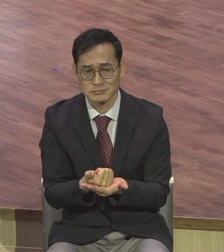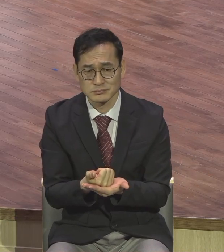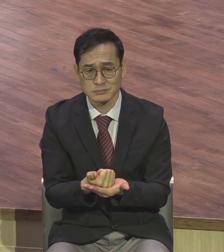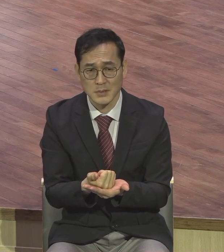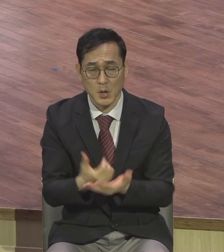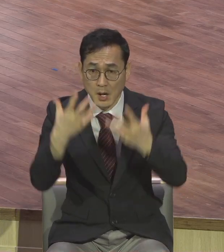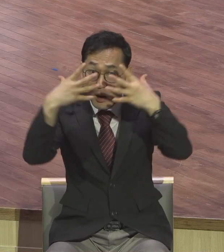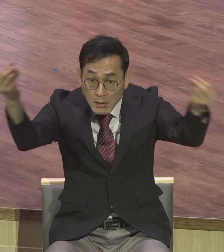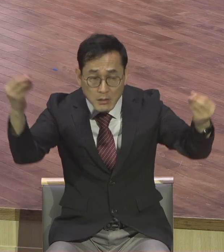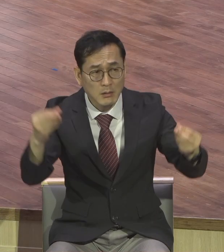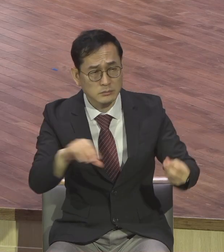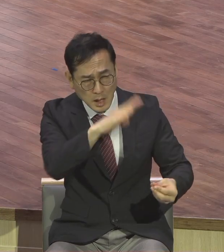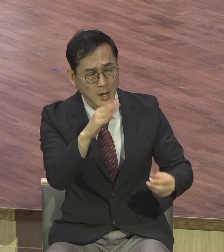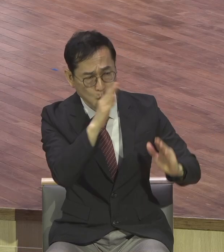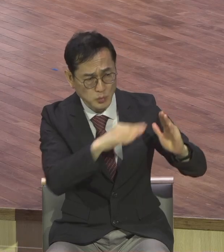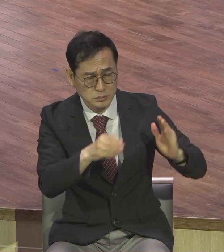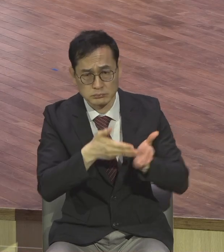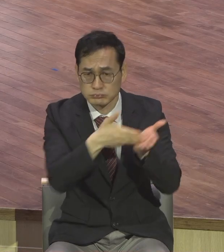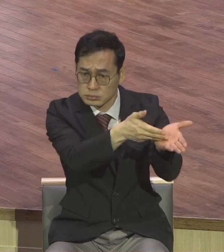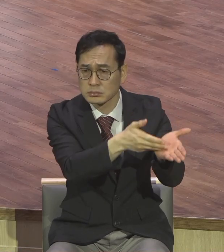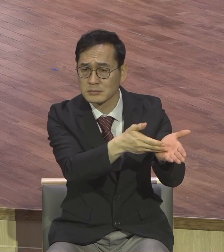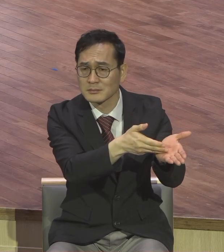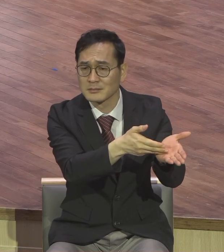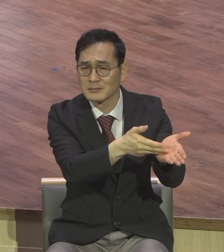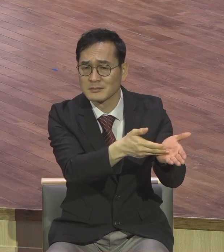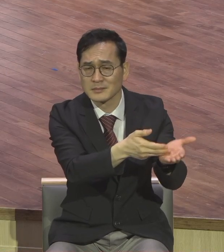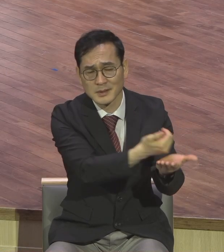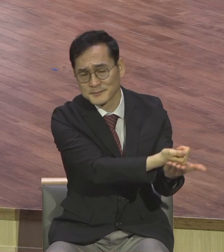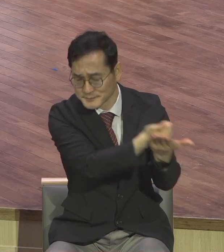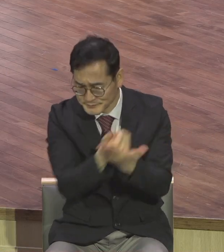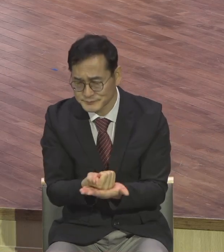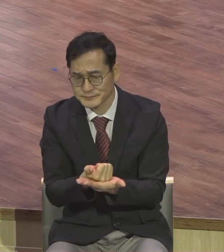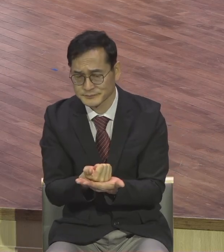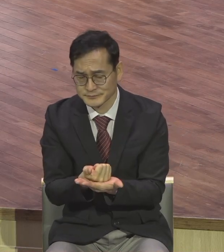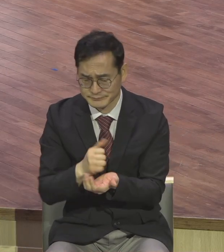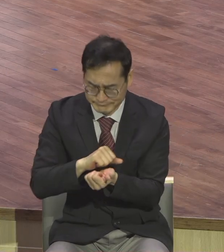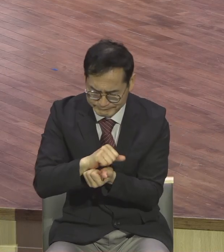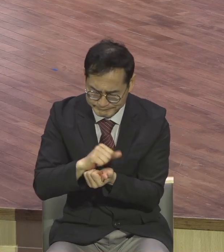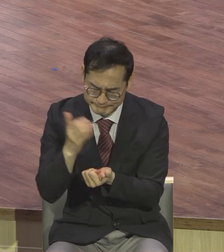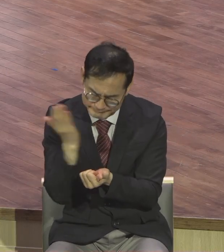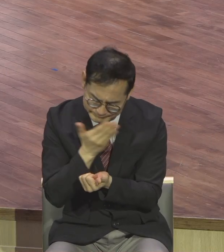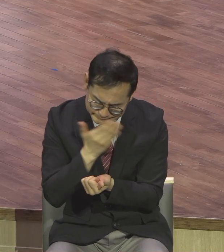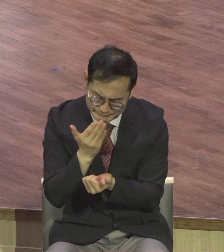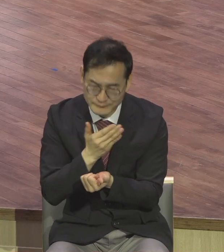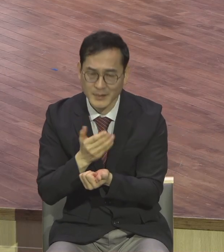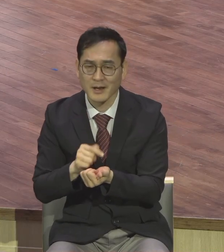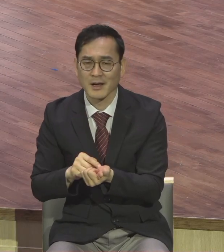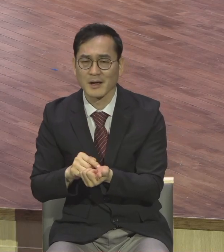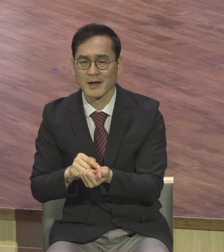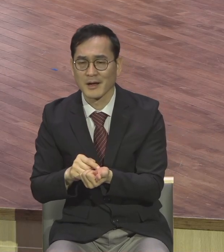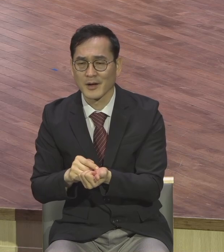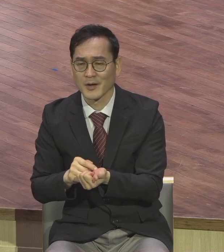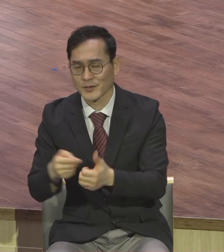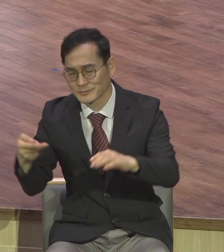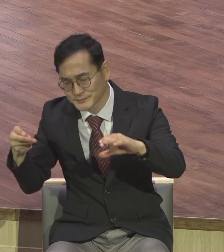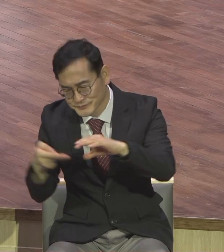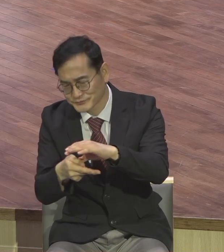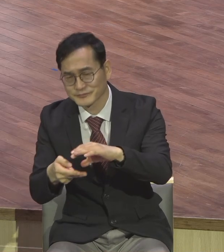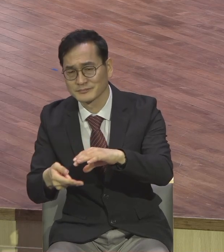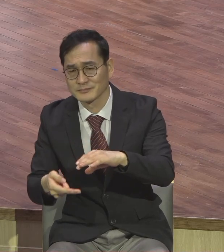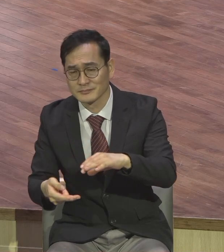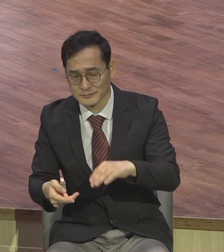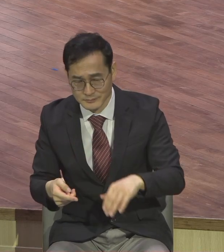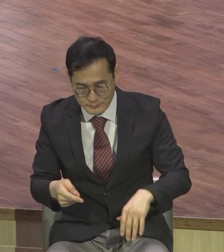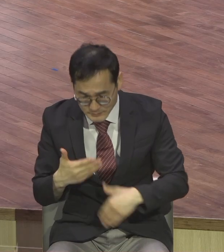가지고 장례식이다. 그래서 이 말이 무슨 말입니까? 부활을 확신하게 하는 중요한 역할을